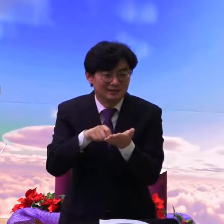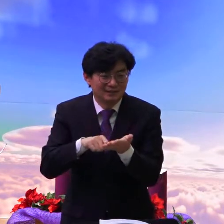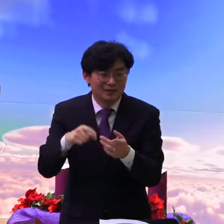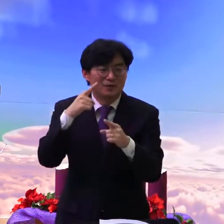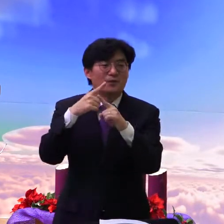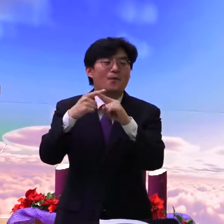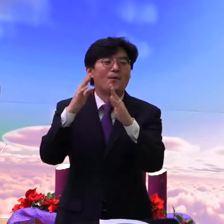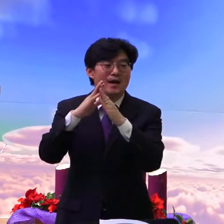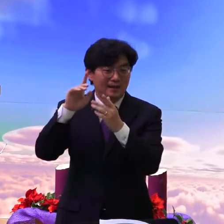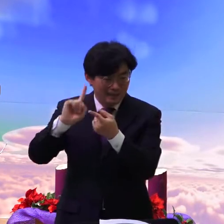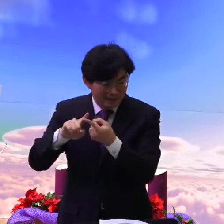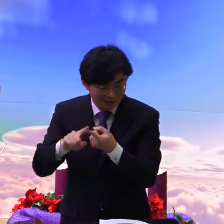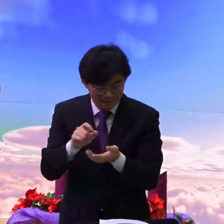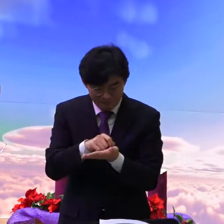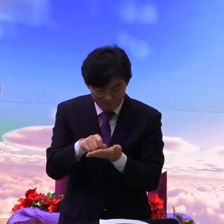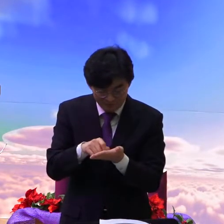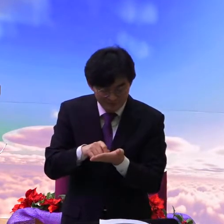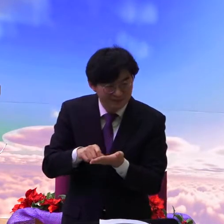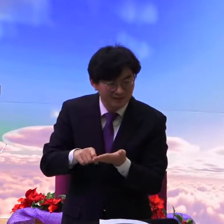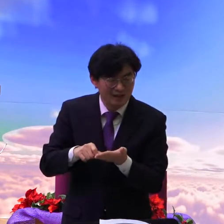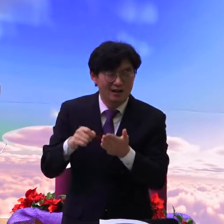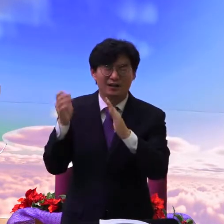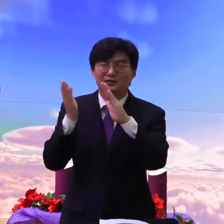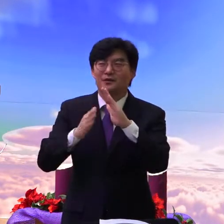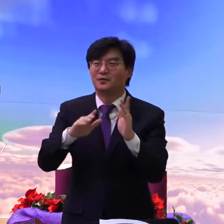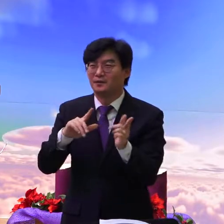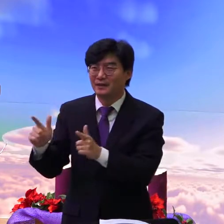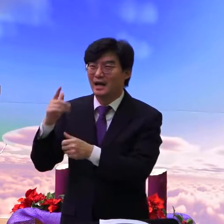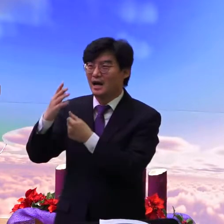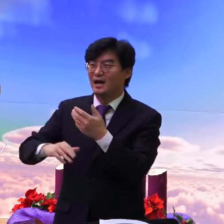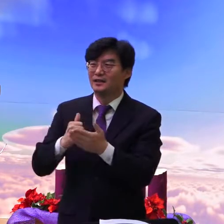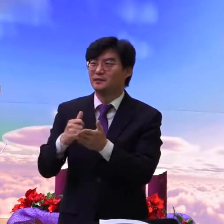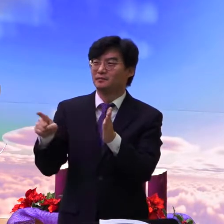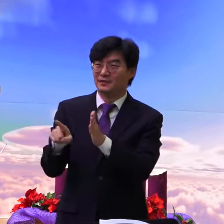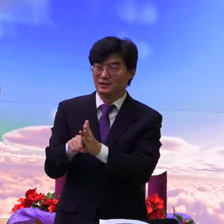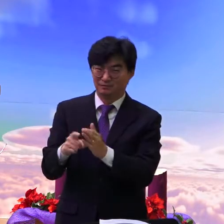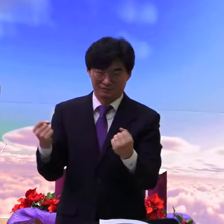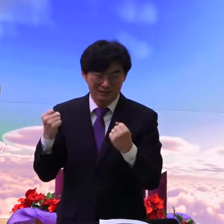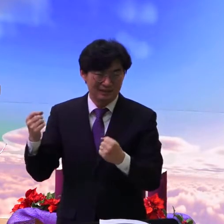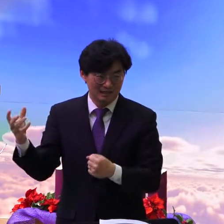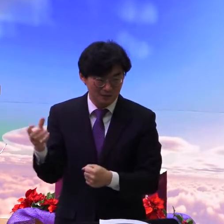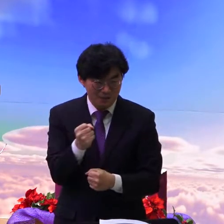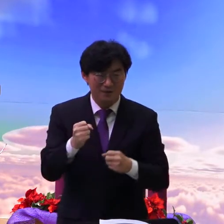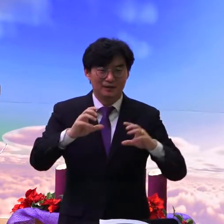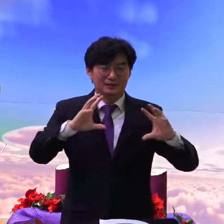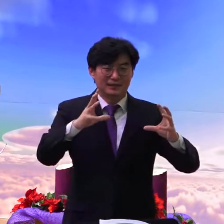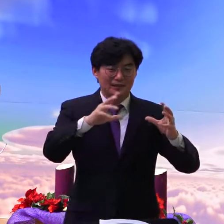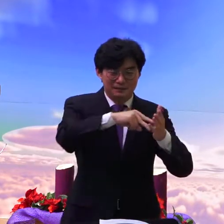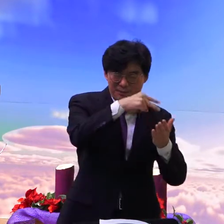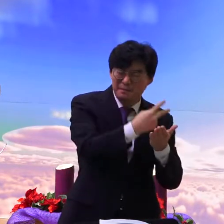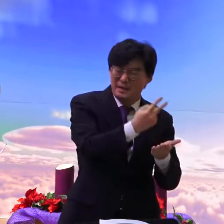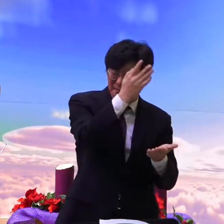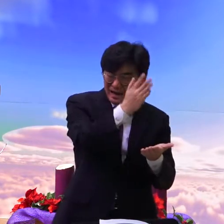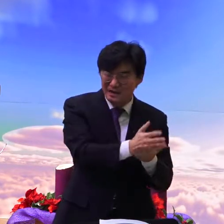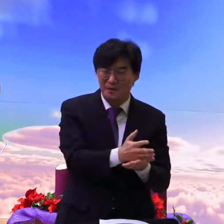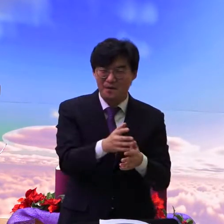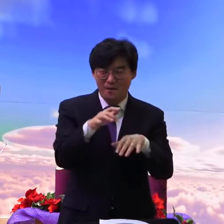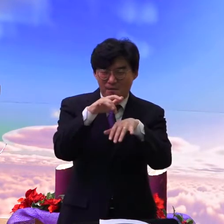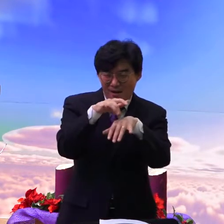대해서 이야기하고, 그리고 성도들이 하나님의 전신갑주를 입고 끊임없이 세상에서 우리를 넘어뜨리려고 하는